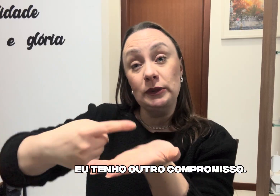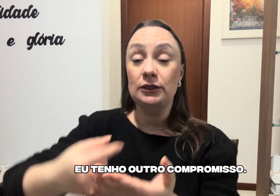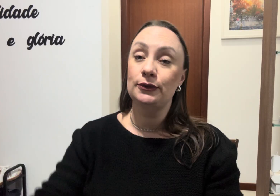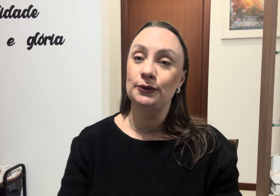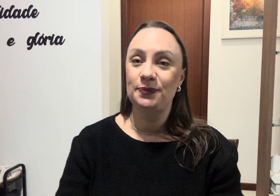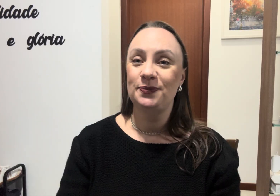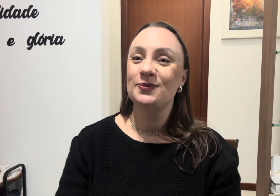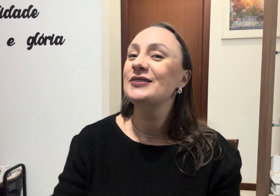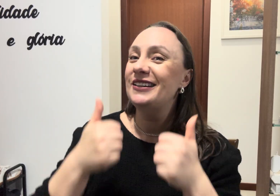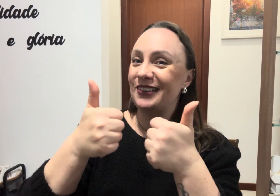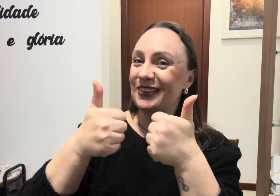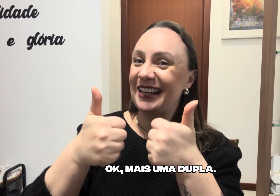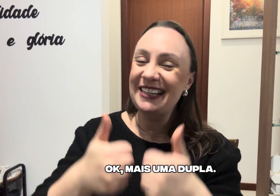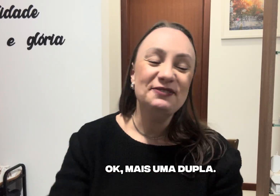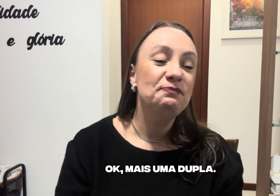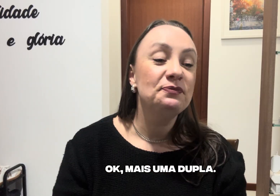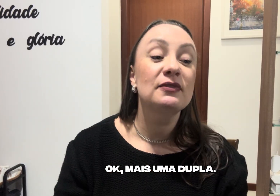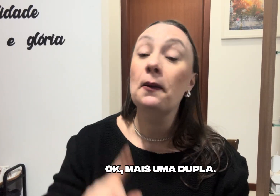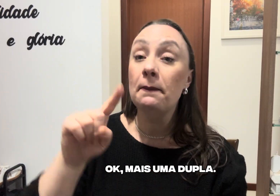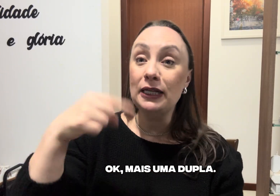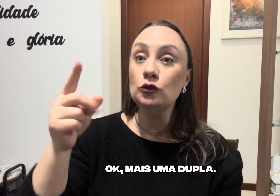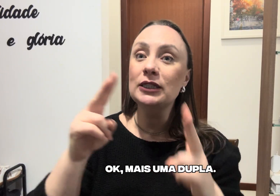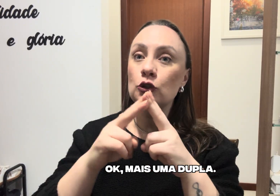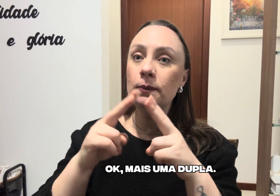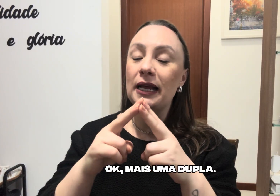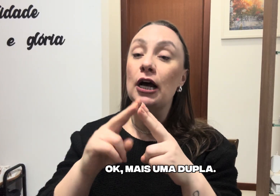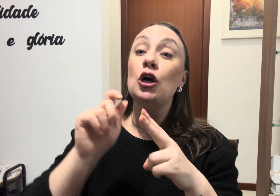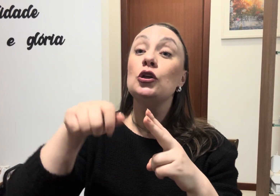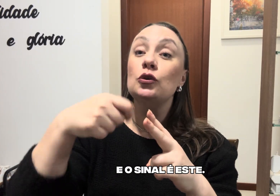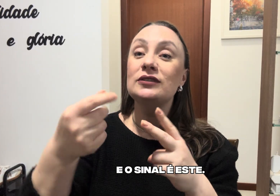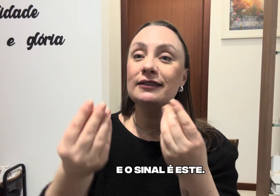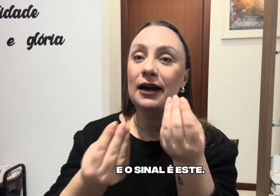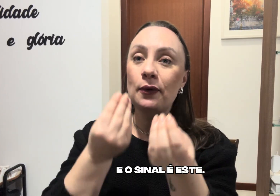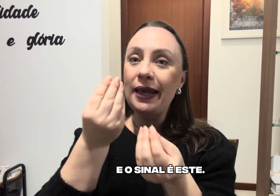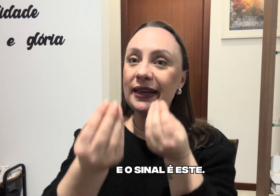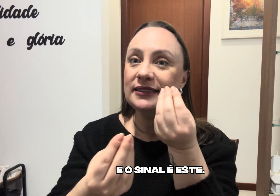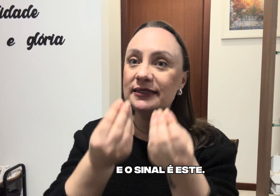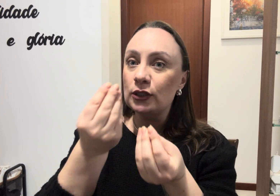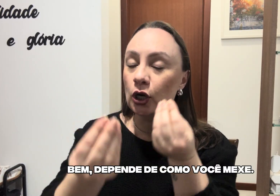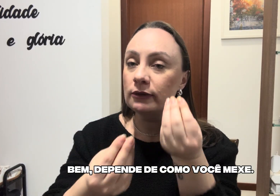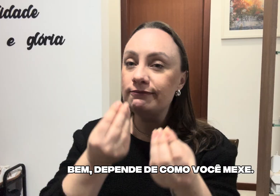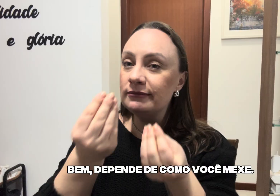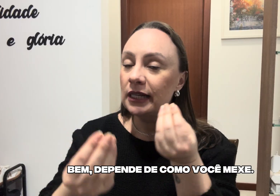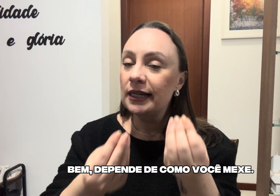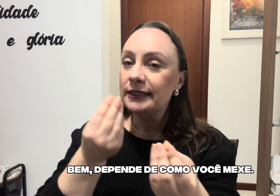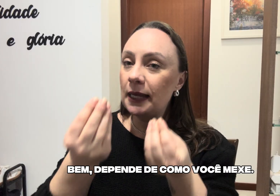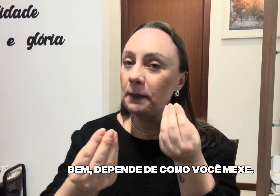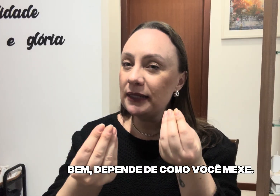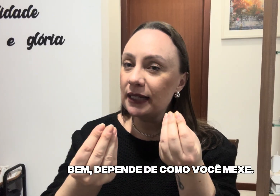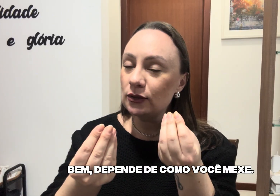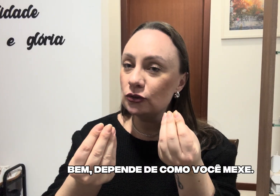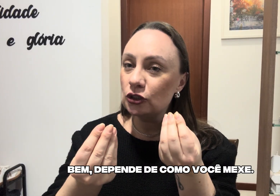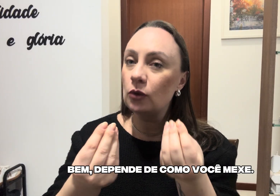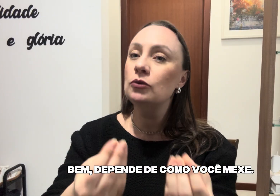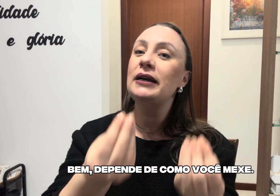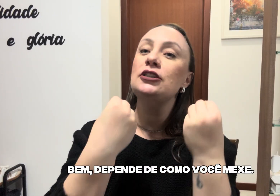compromisso. Ok? Mais uma dupla? E o sinal é esse, ó. Dependendo de como mexe,